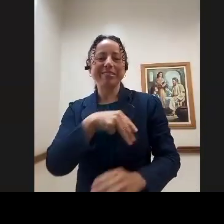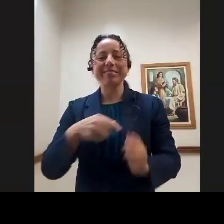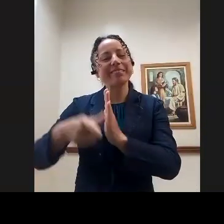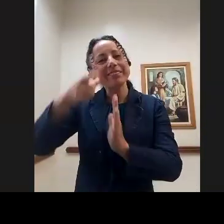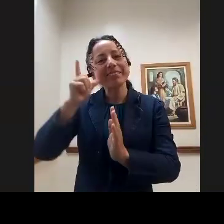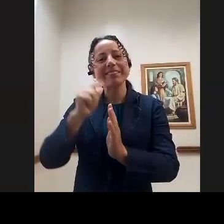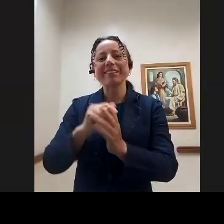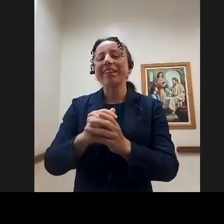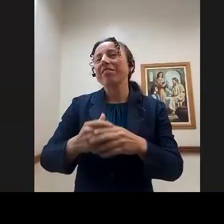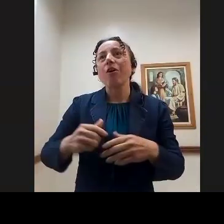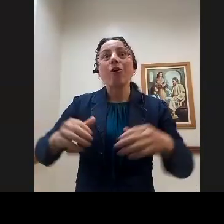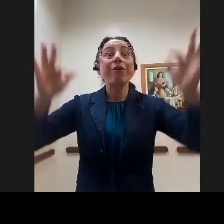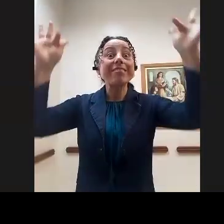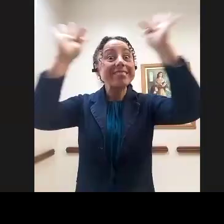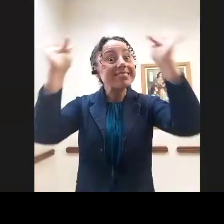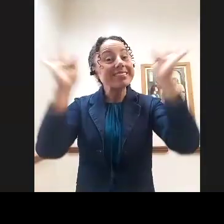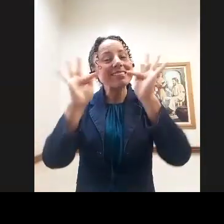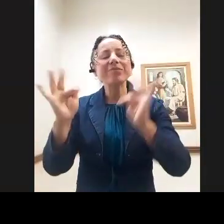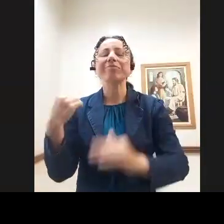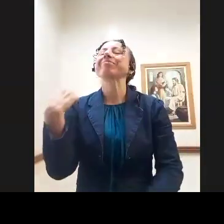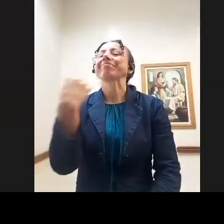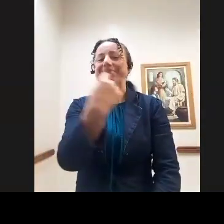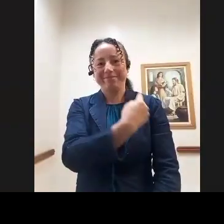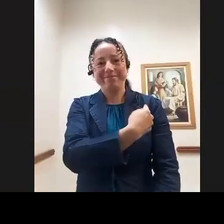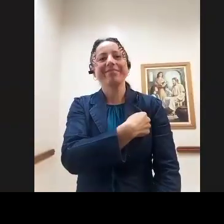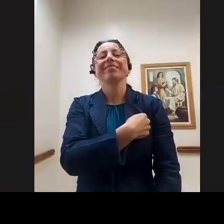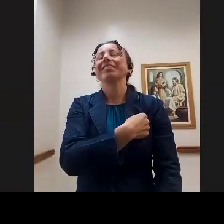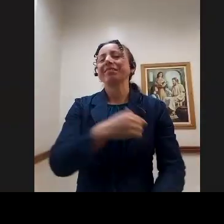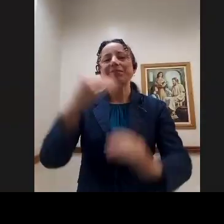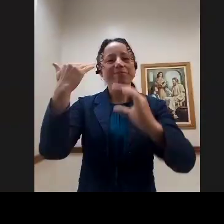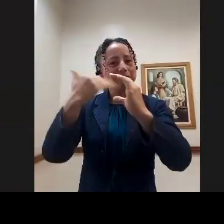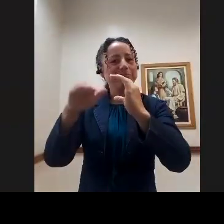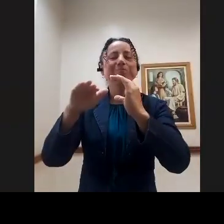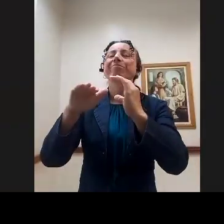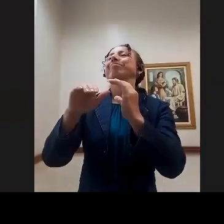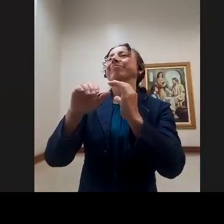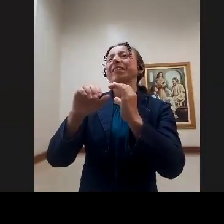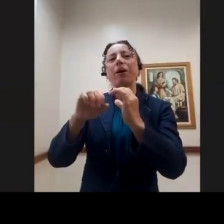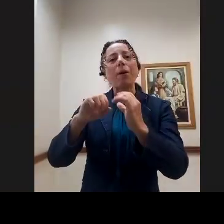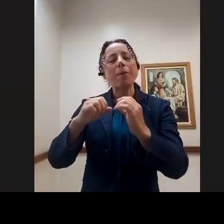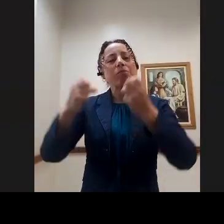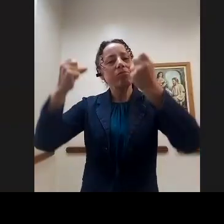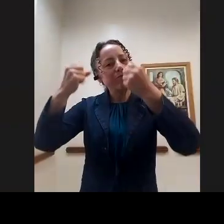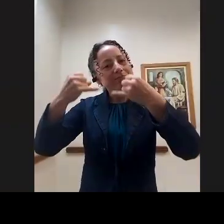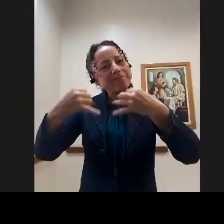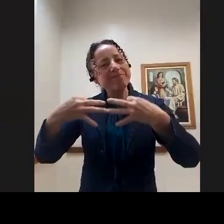agradeceu várias vezes as pessoas que mandam mensagens para ela, que escrevem para ela. E eu